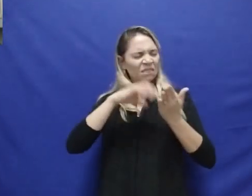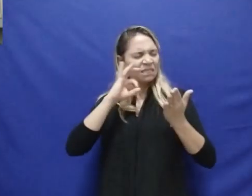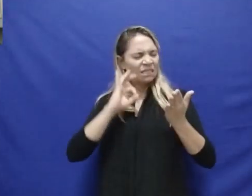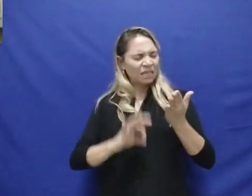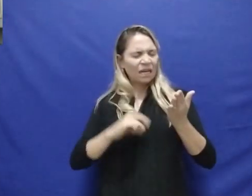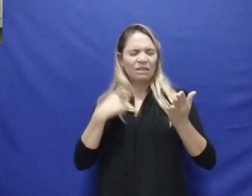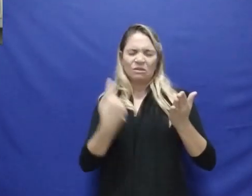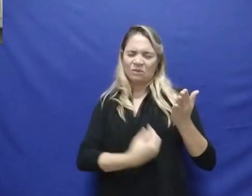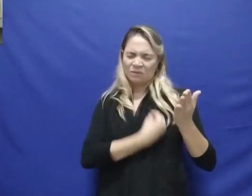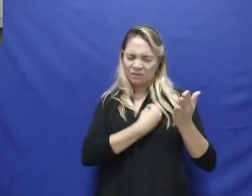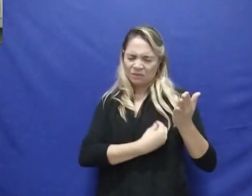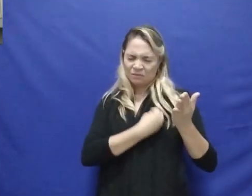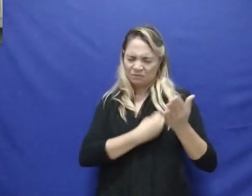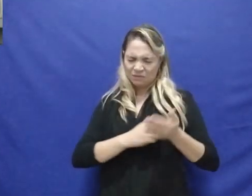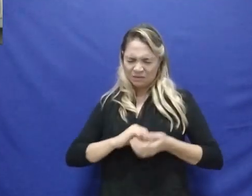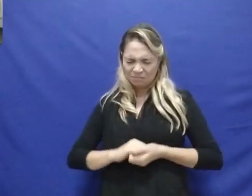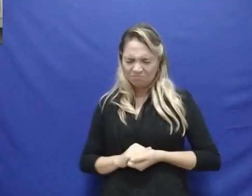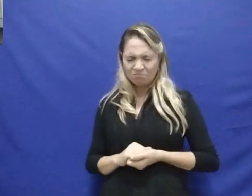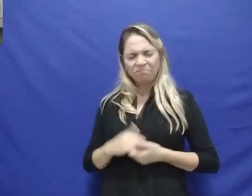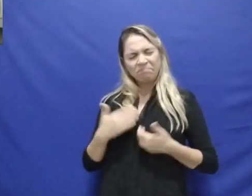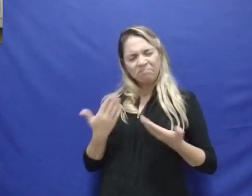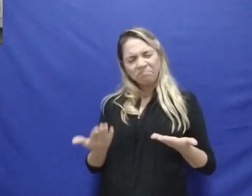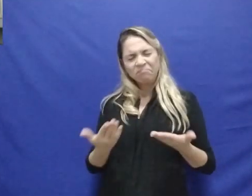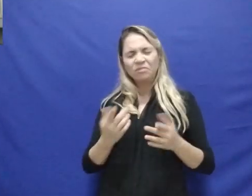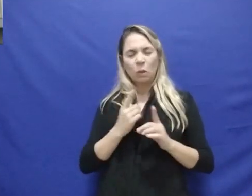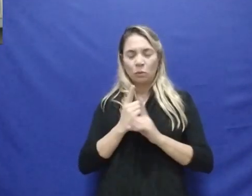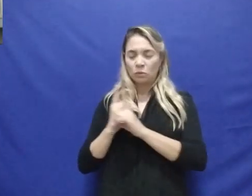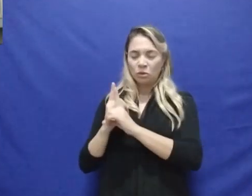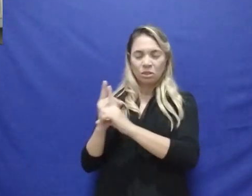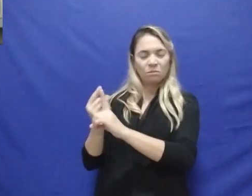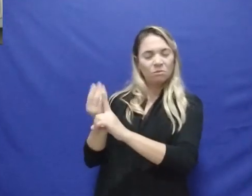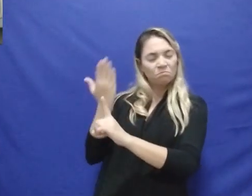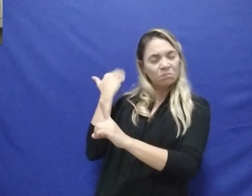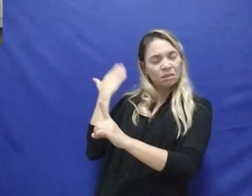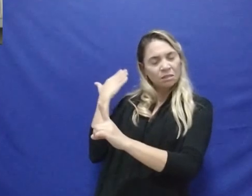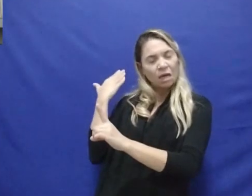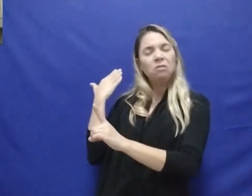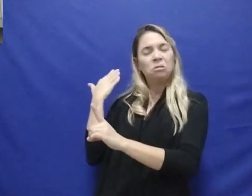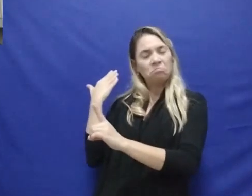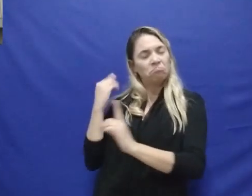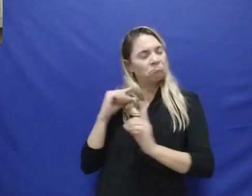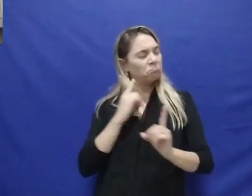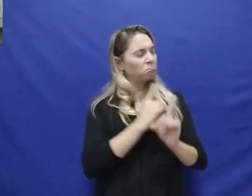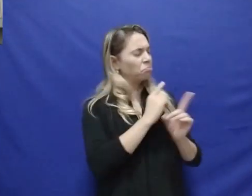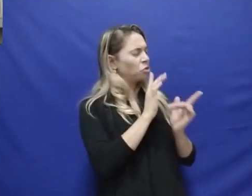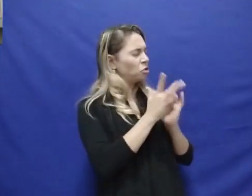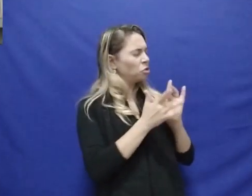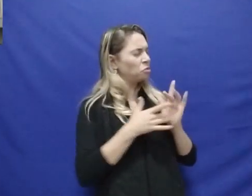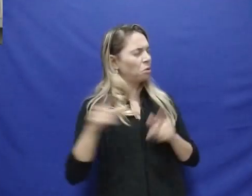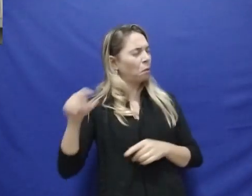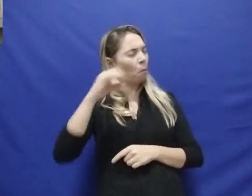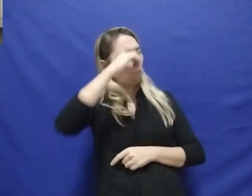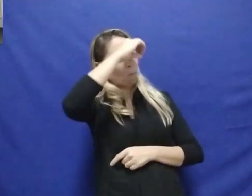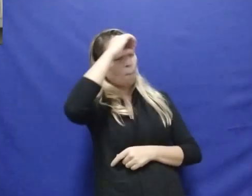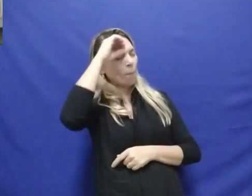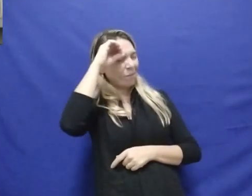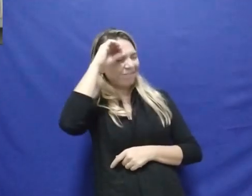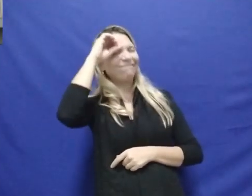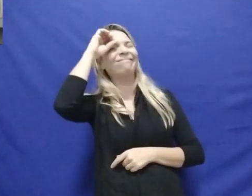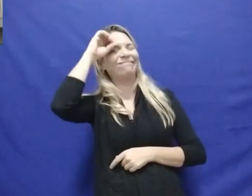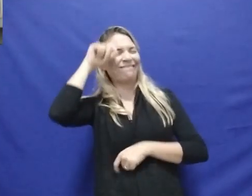servos. Não há mais o que esperar. Crentes que o Senhor já nos tem dado a palavra de vitória. Ele nos